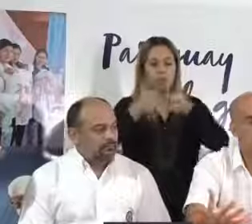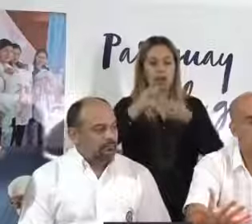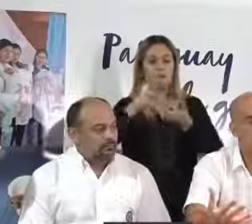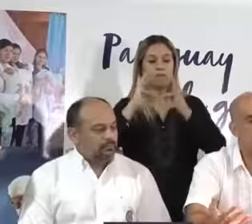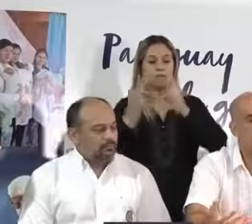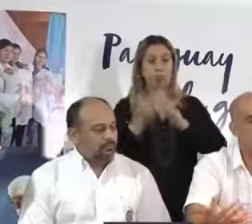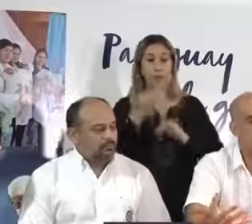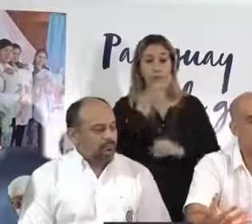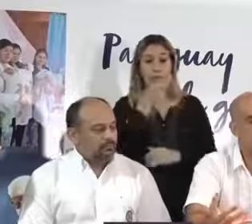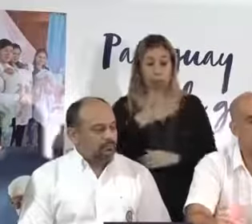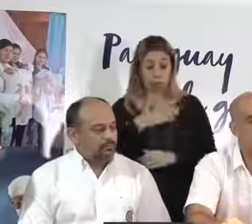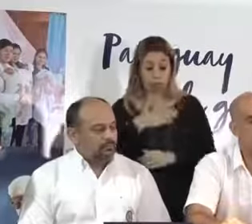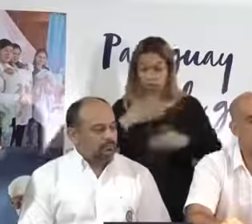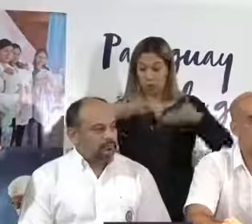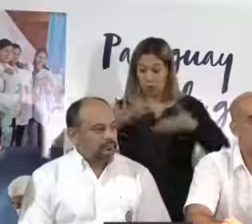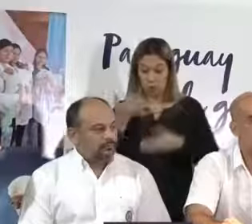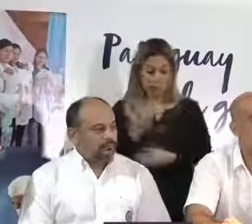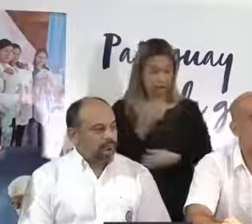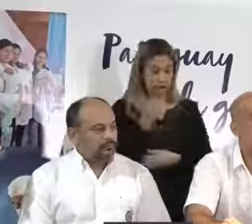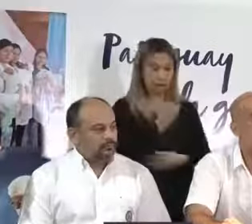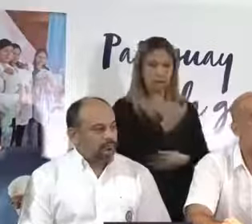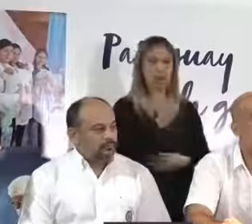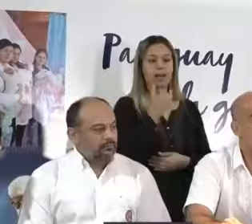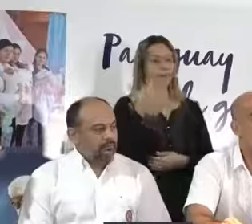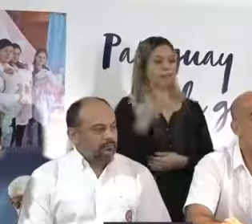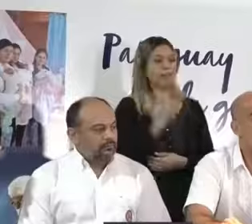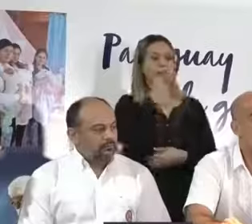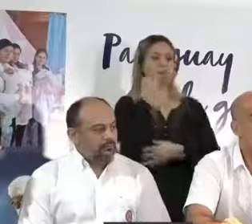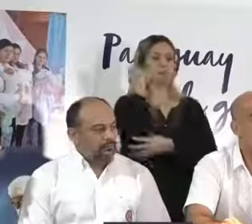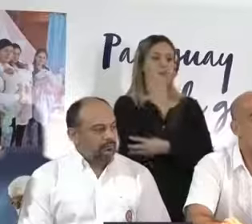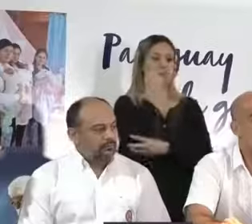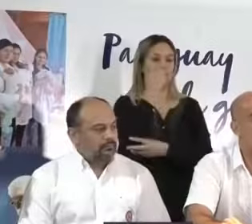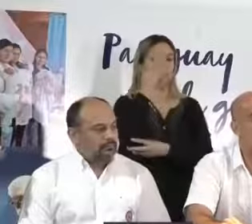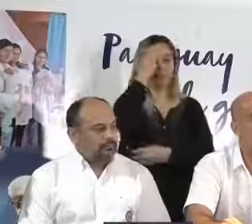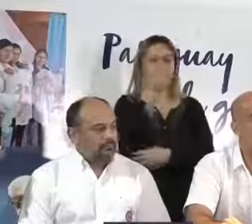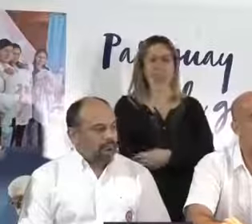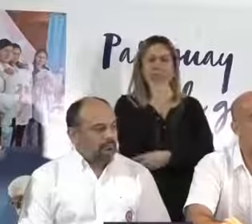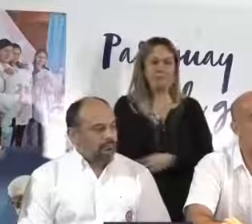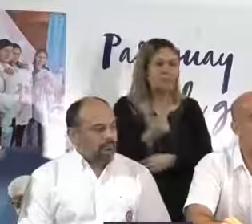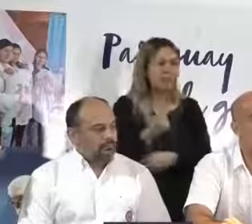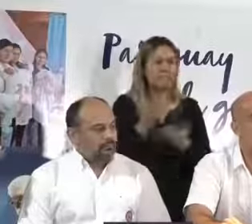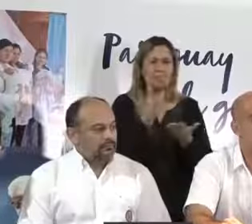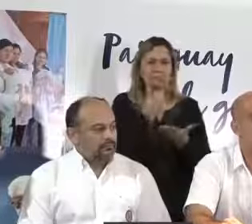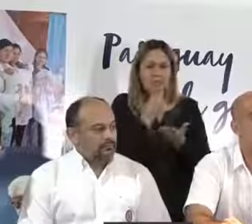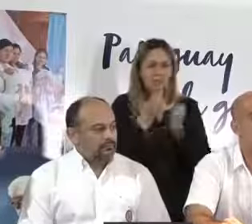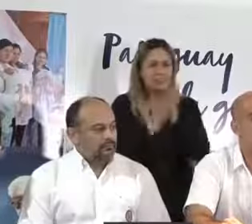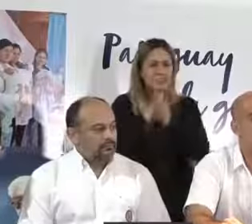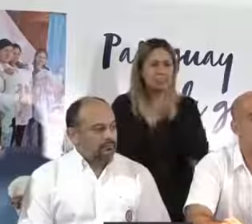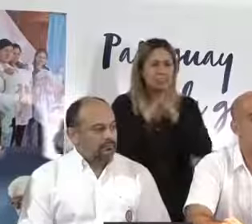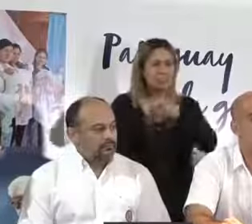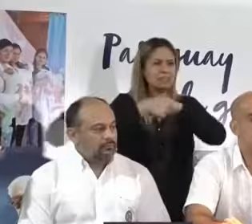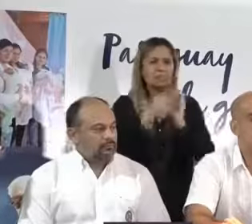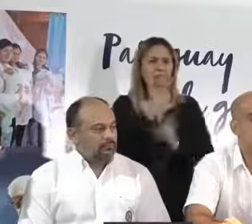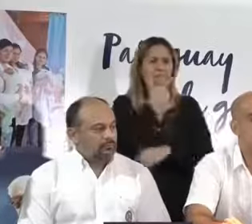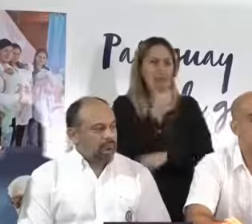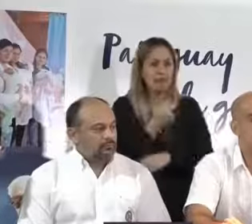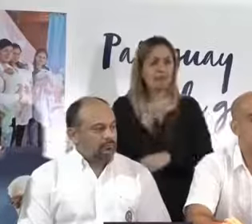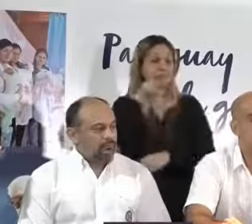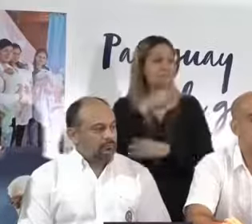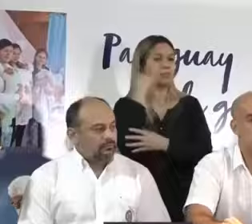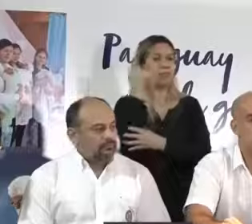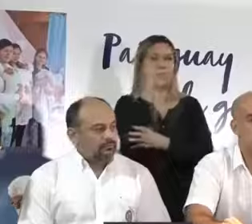en nuestro poder, en nuestro control, que son sencillas pero tan efectivas como el lavado de manos, deben llevarse adelante. Lo